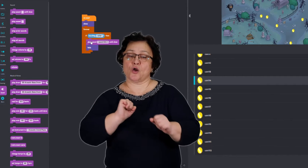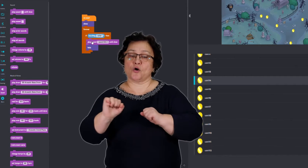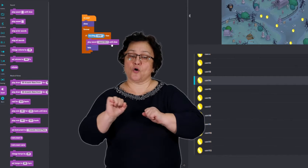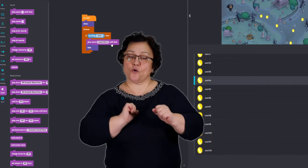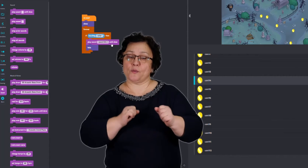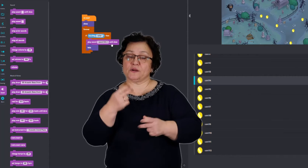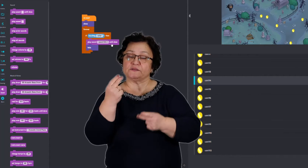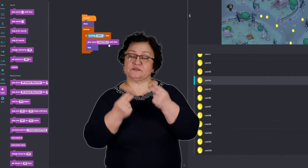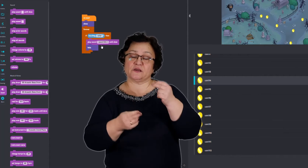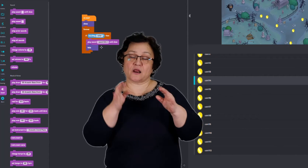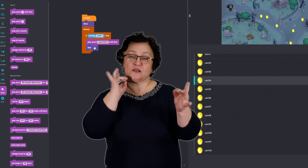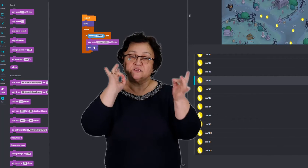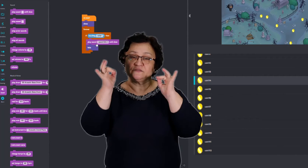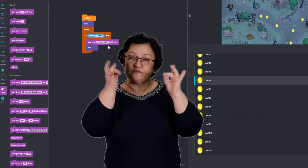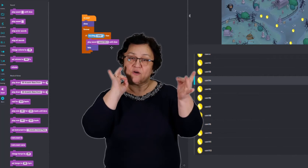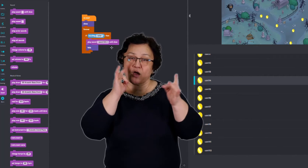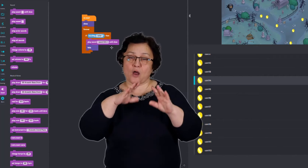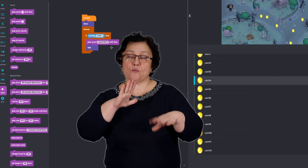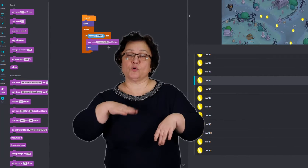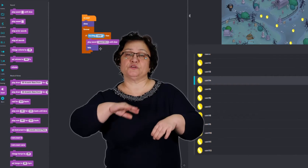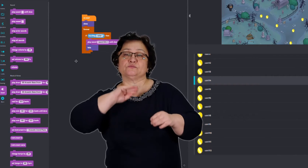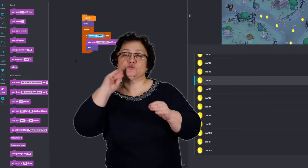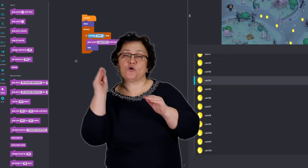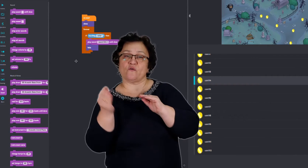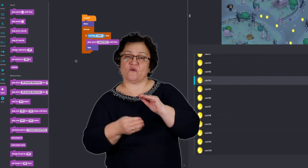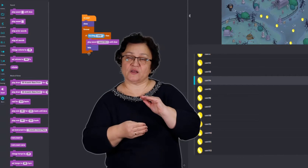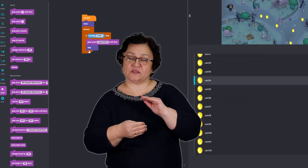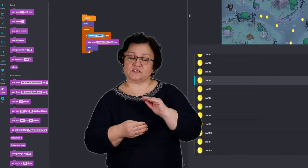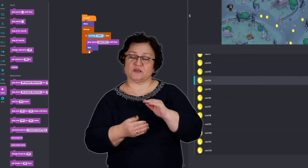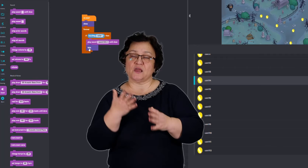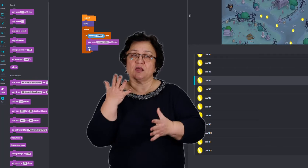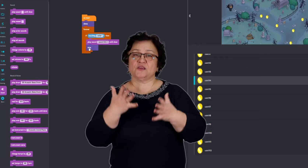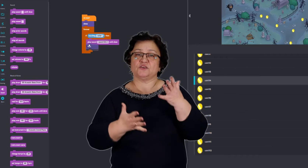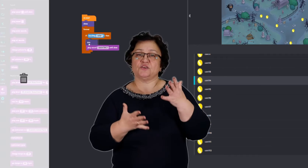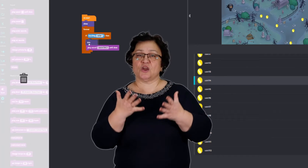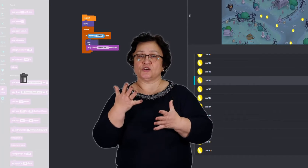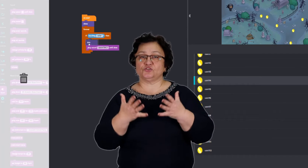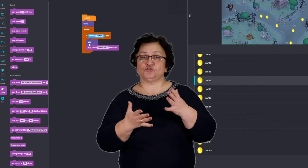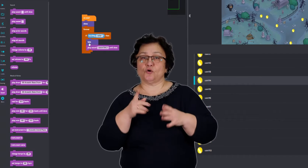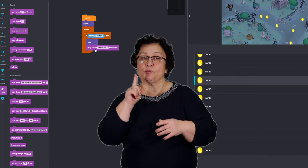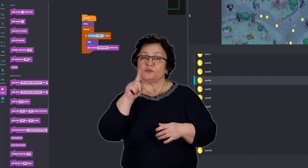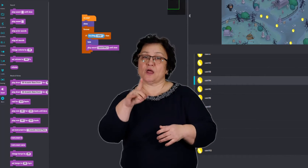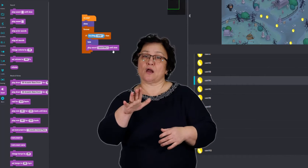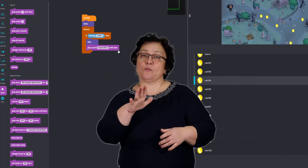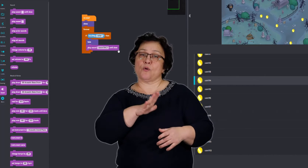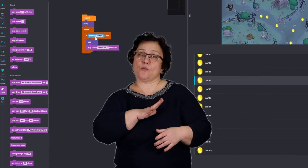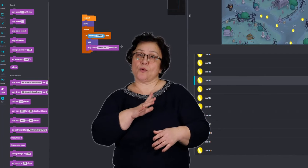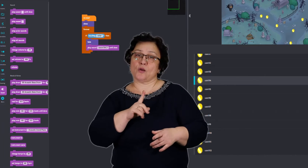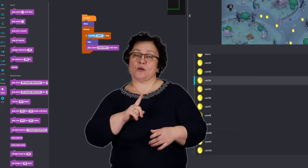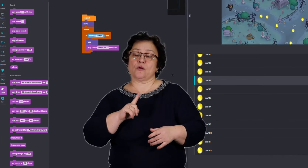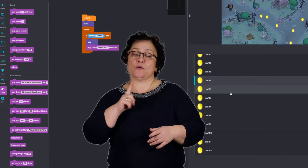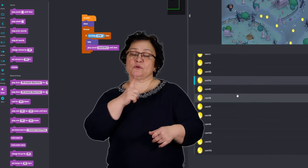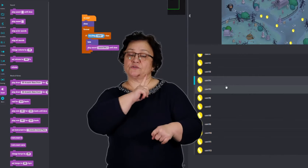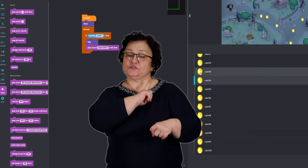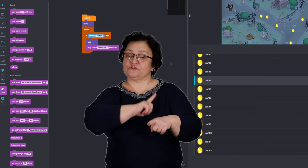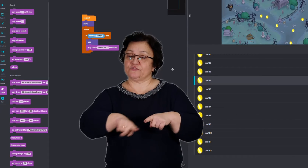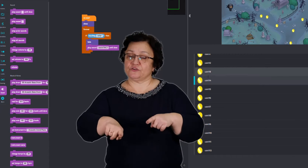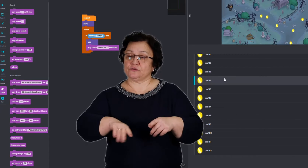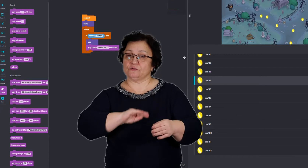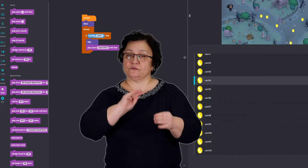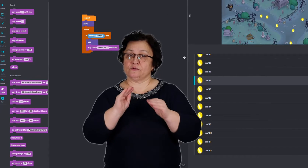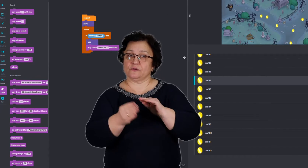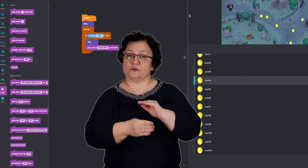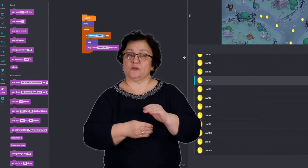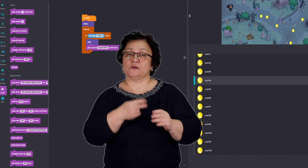команда зіграти звук, а потім сховатися. Якщо б було ось так, то вона б ховалася